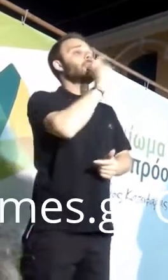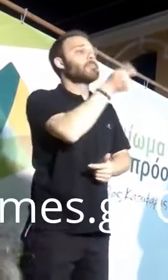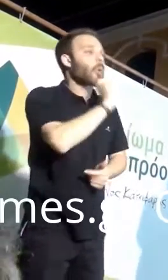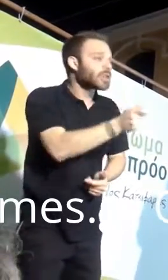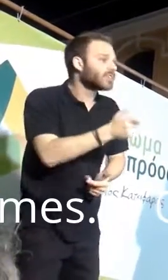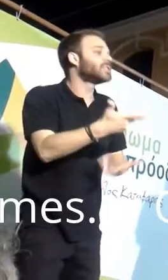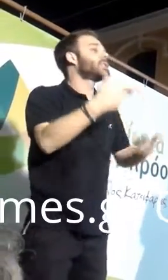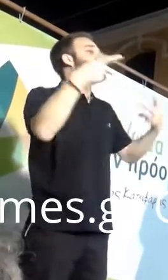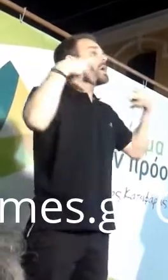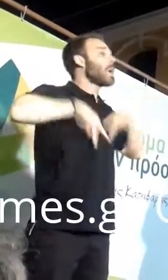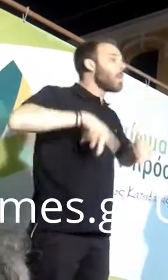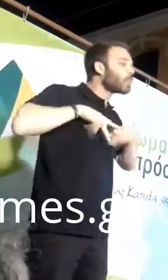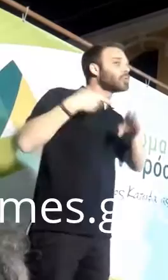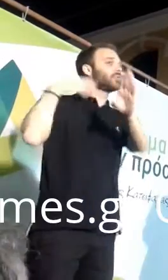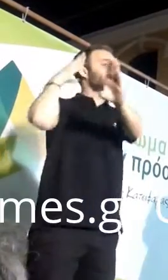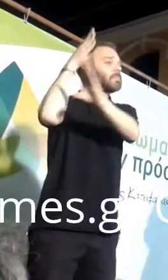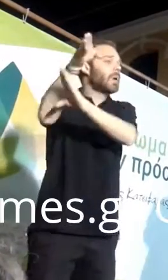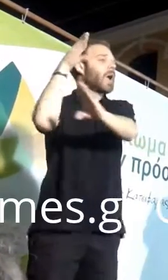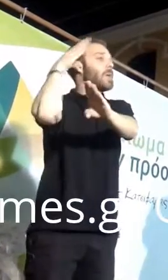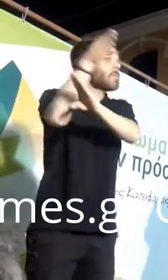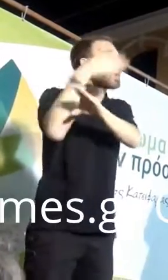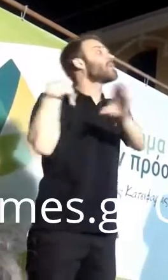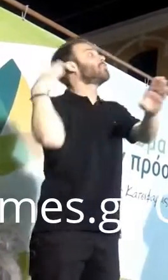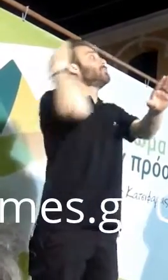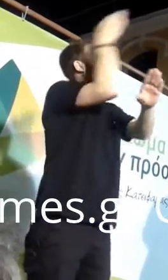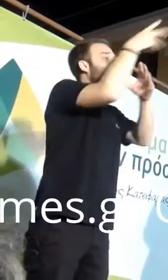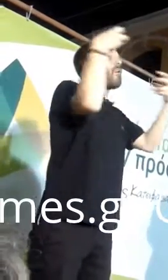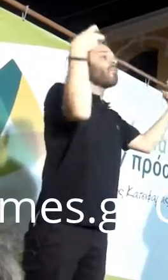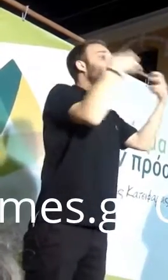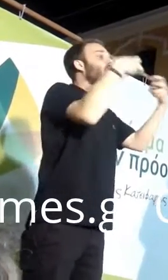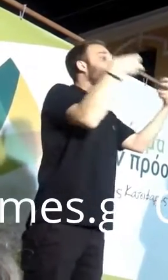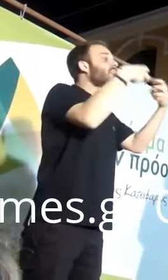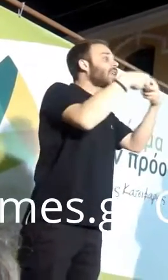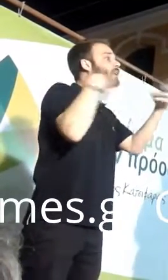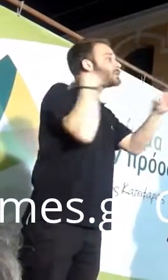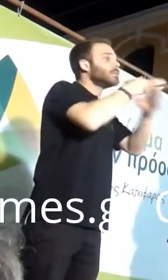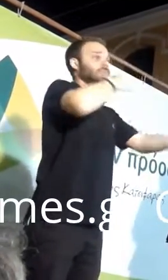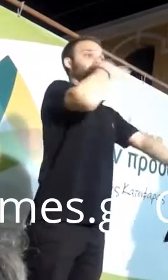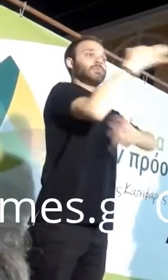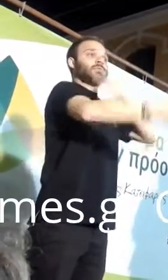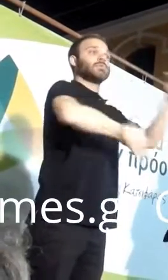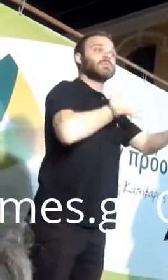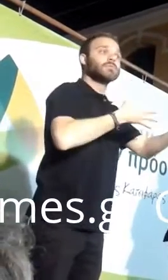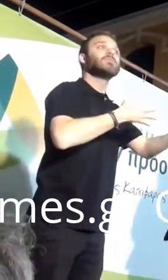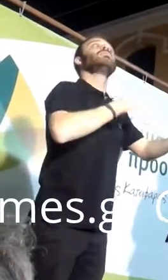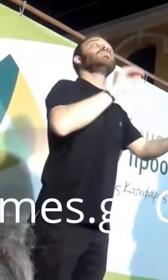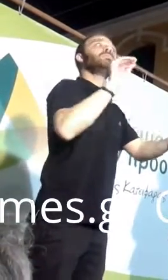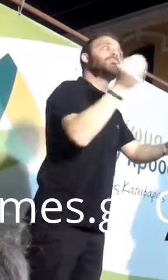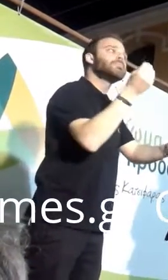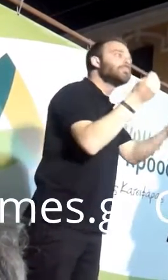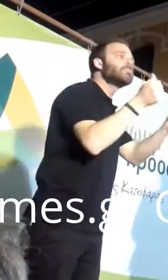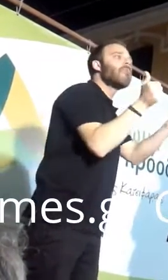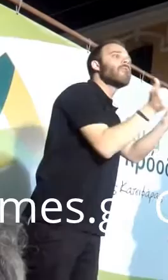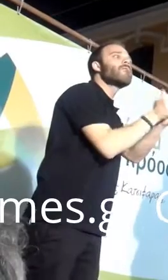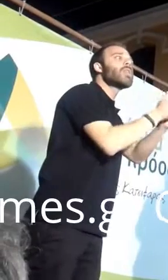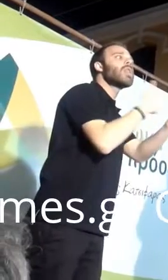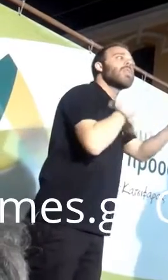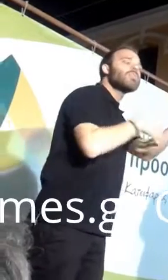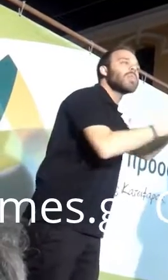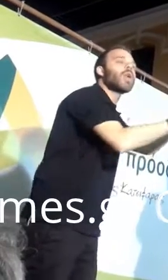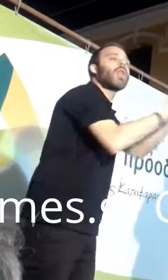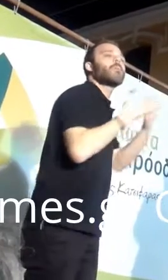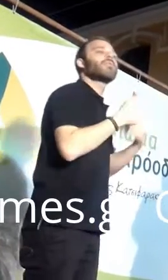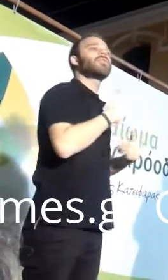υπουργούς μας, μίλησα στις Βρυξέλλες, βρήκα συμμάχους, βρήκα φίλους. Που ήρθε εδώ